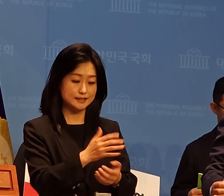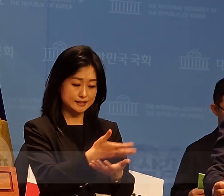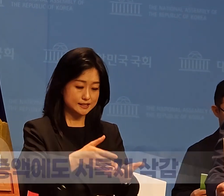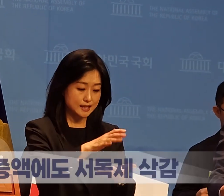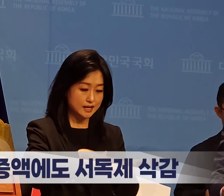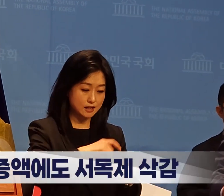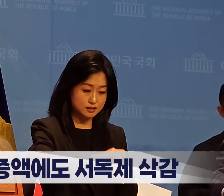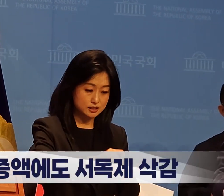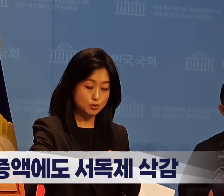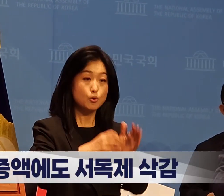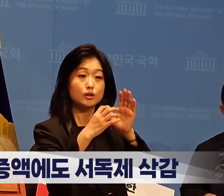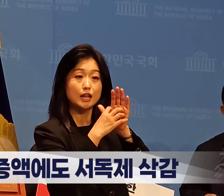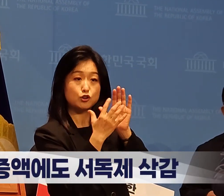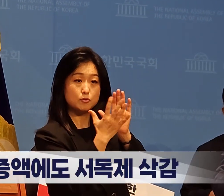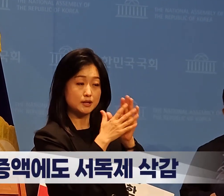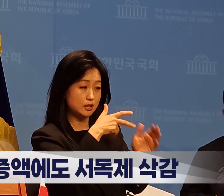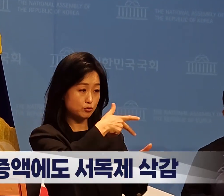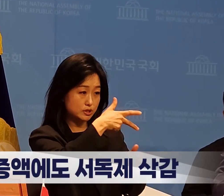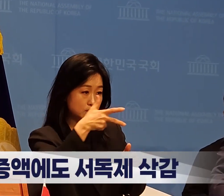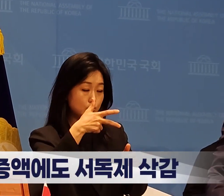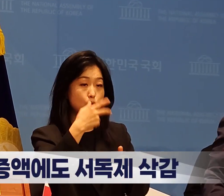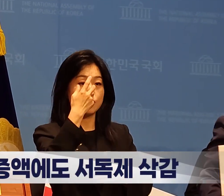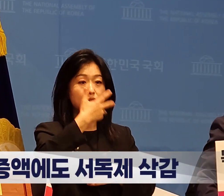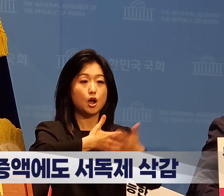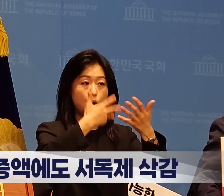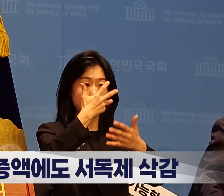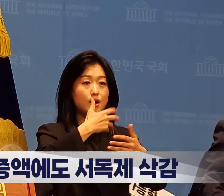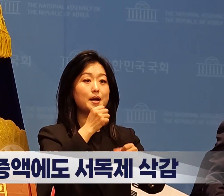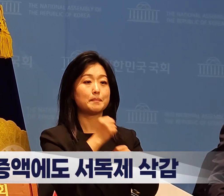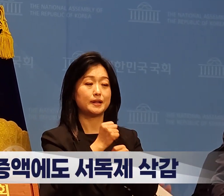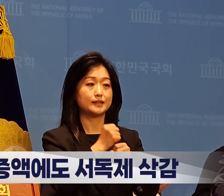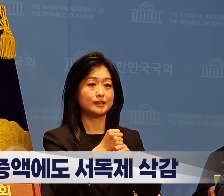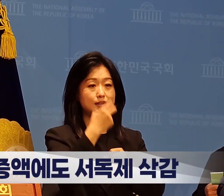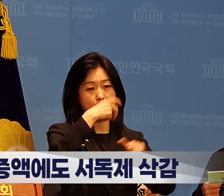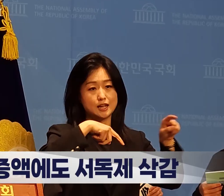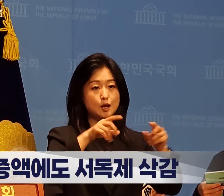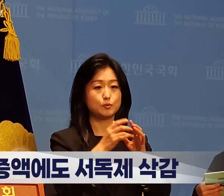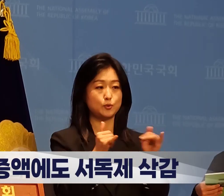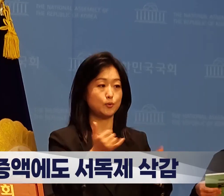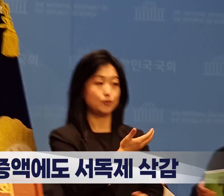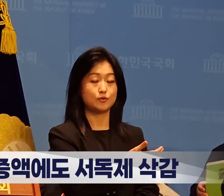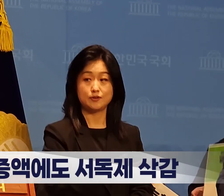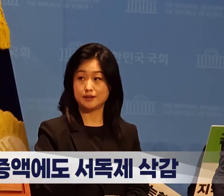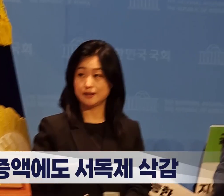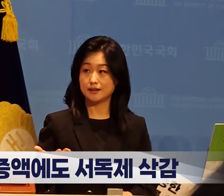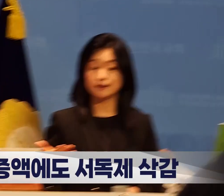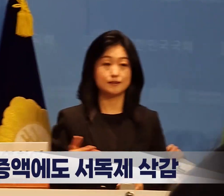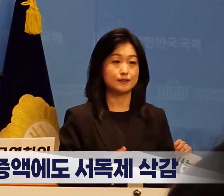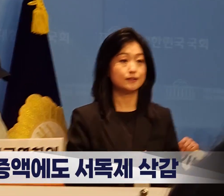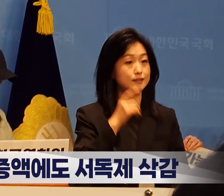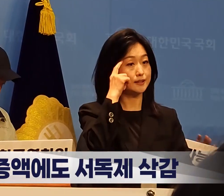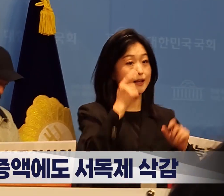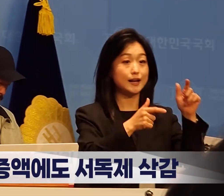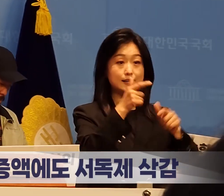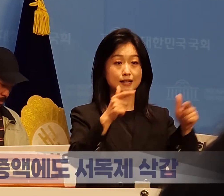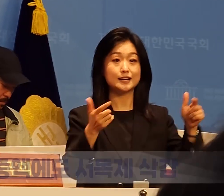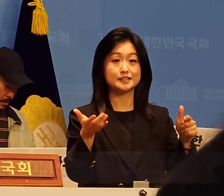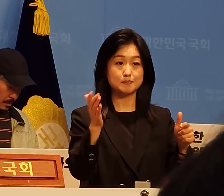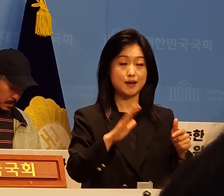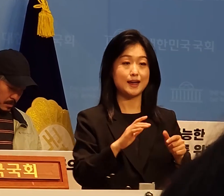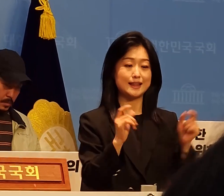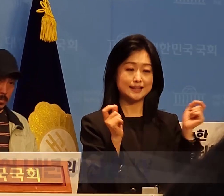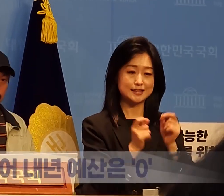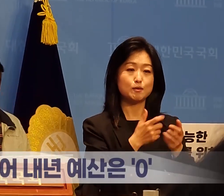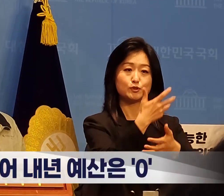2025년 영화계 지원 예산이 증액됐고 예산은 전액 삭감된 영화인들이 반발하고